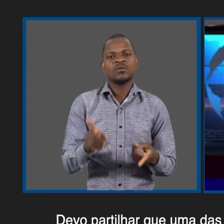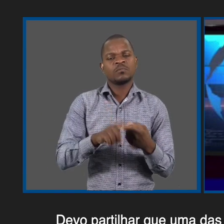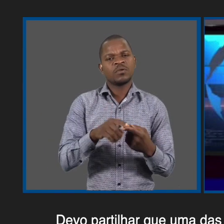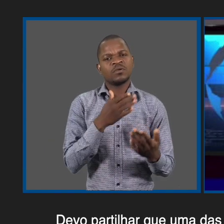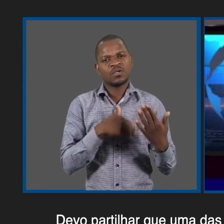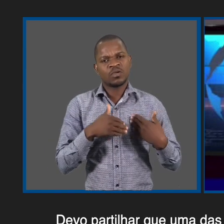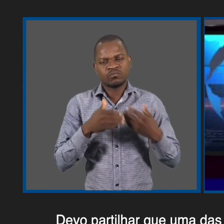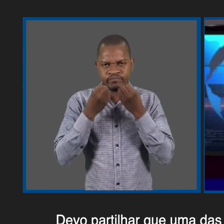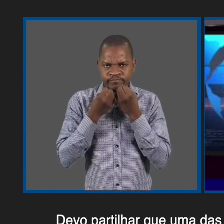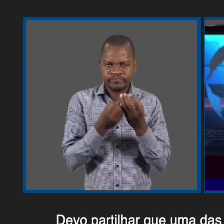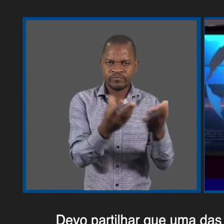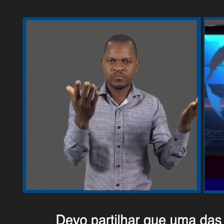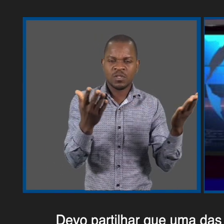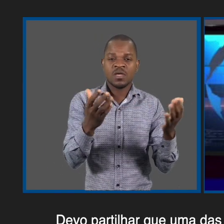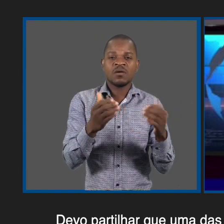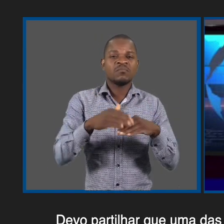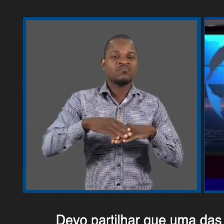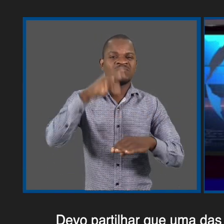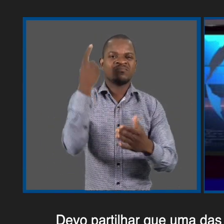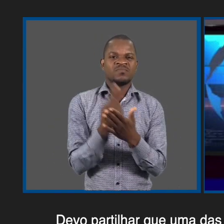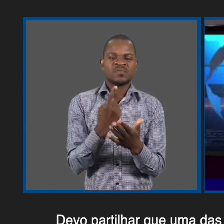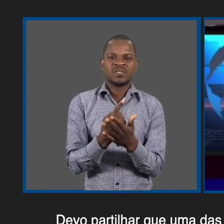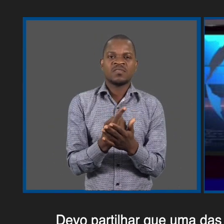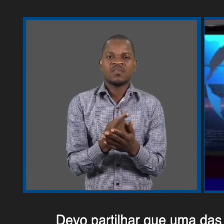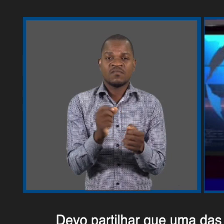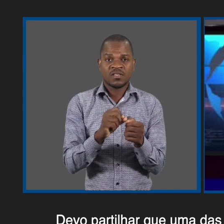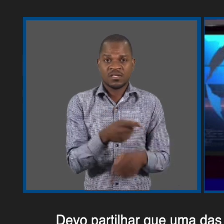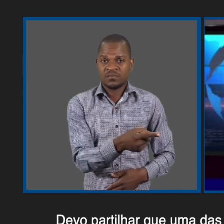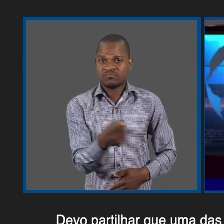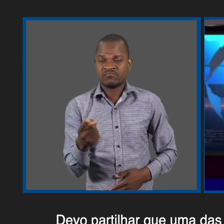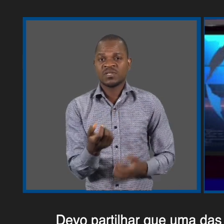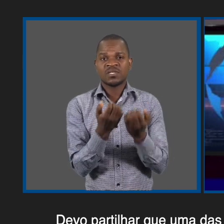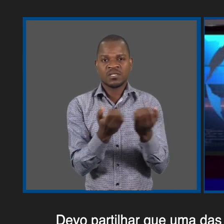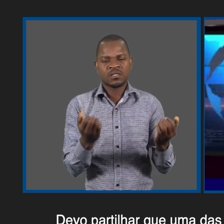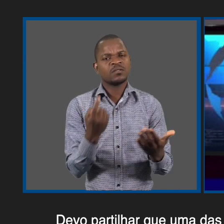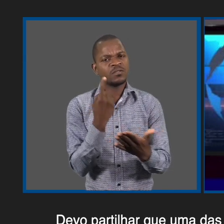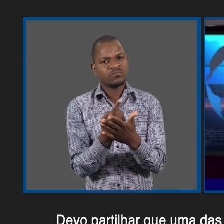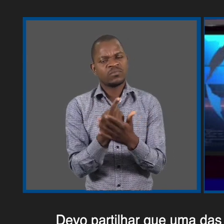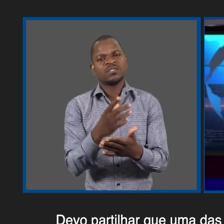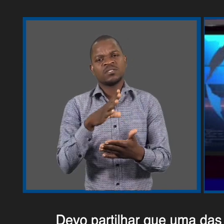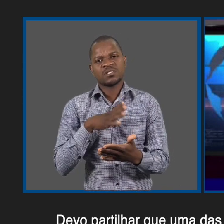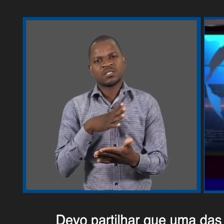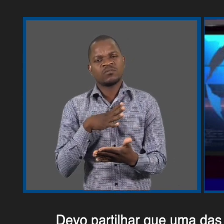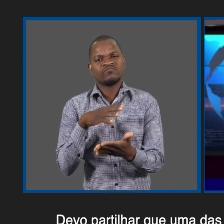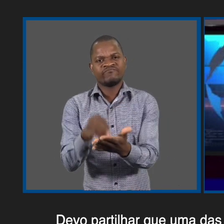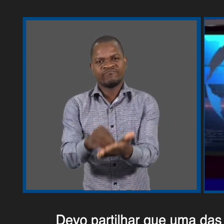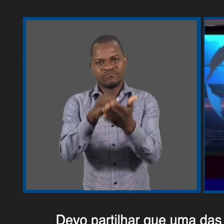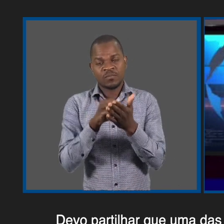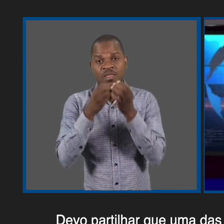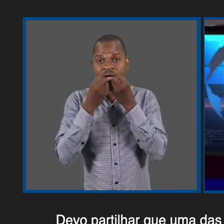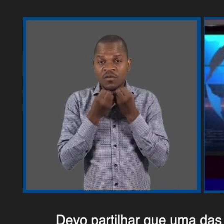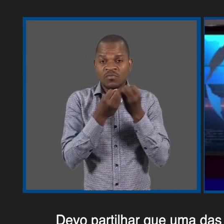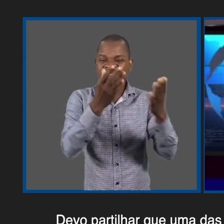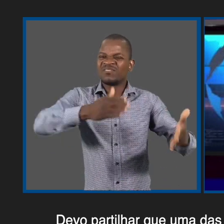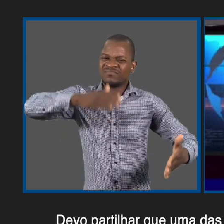E devo partilhar que uma das ações mais importantes é assegurar que as crianças tenham acesso